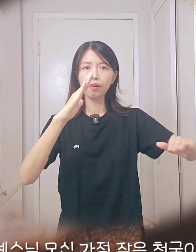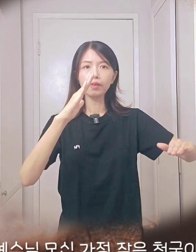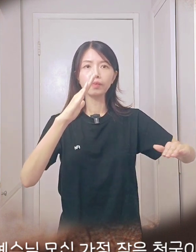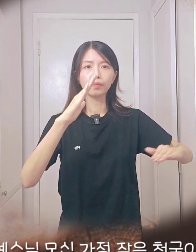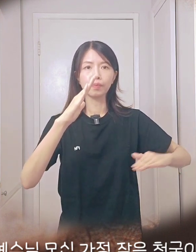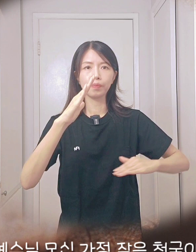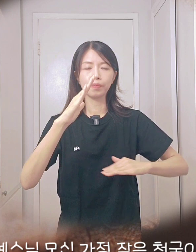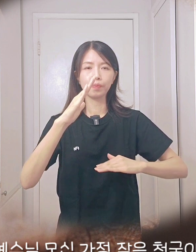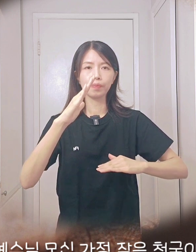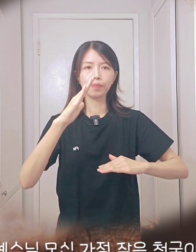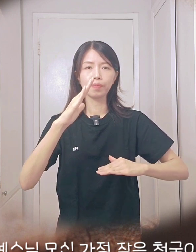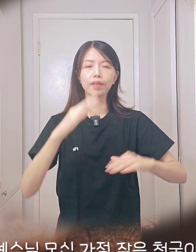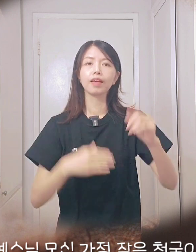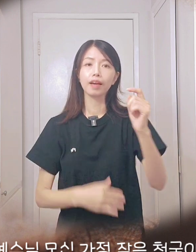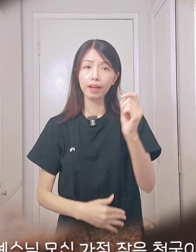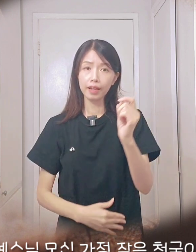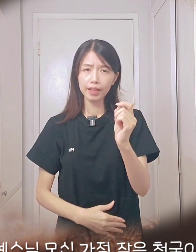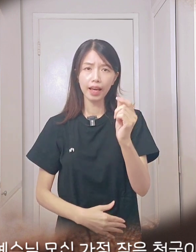가정,